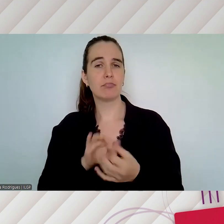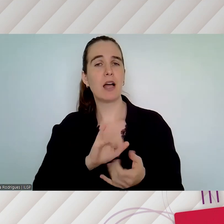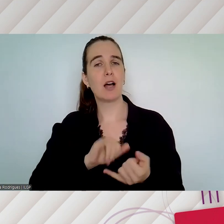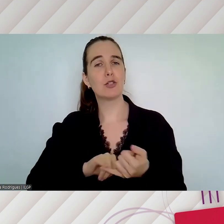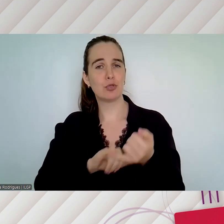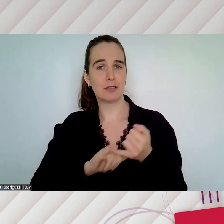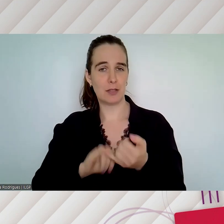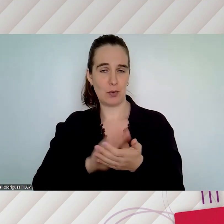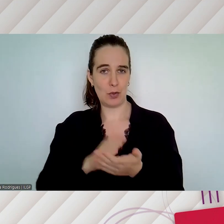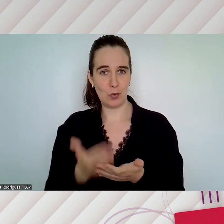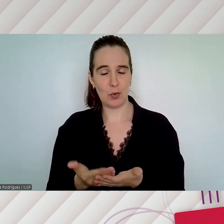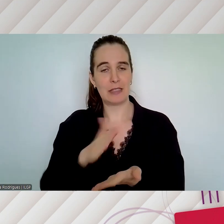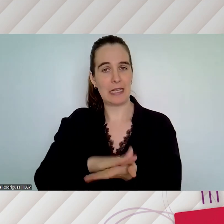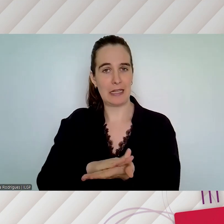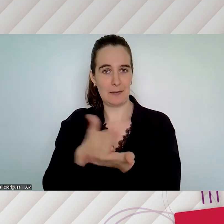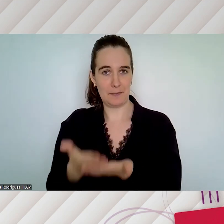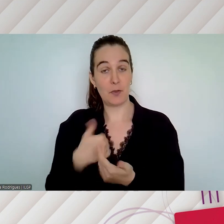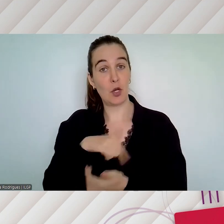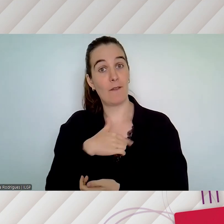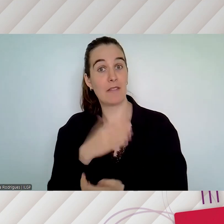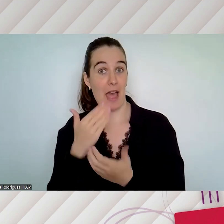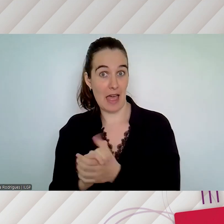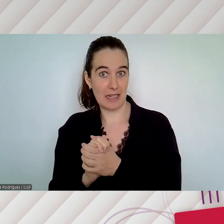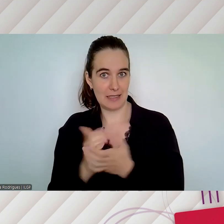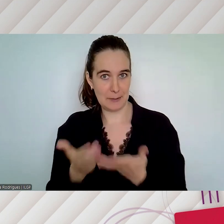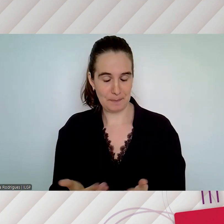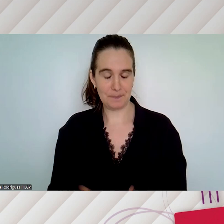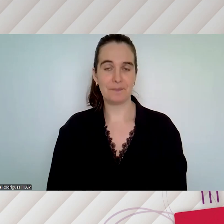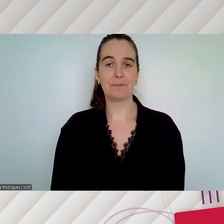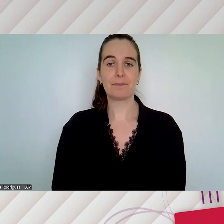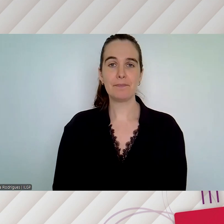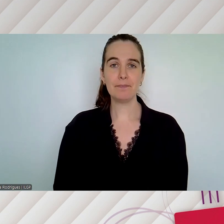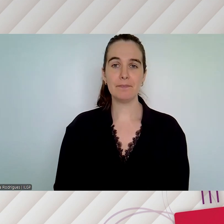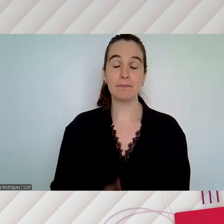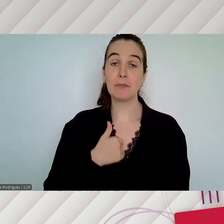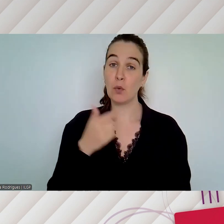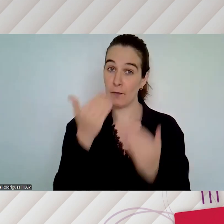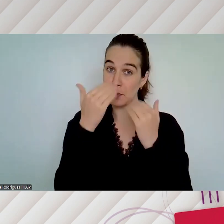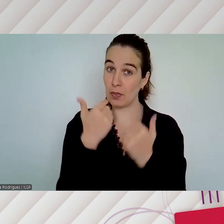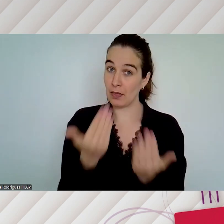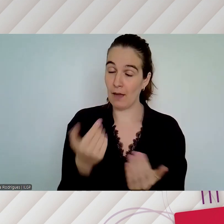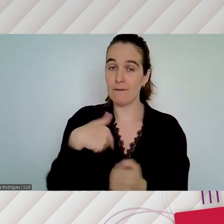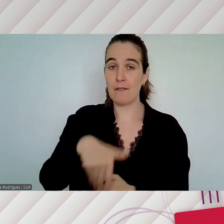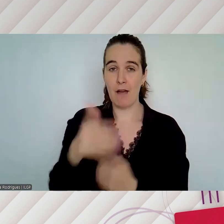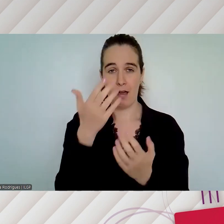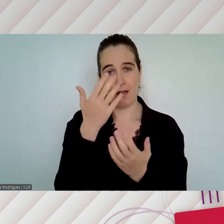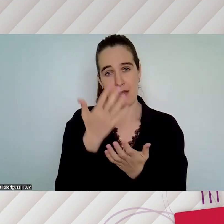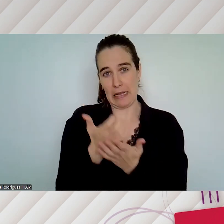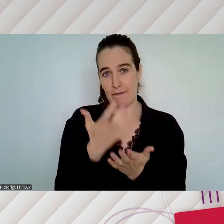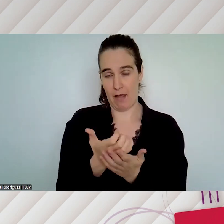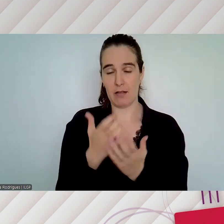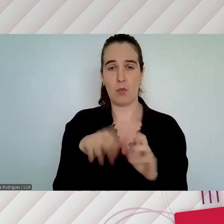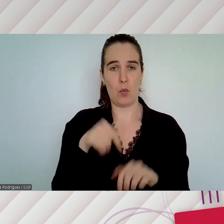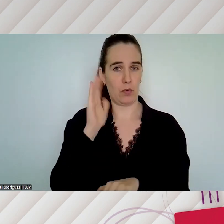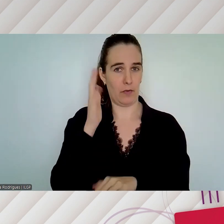Intérpretes de Língua Gestual Portuguesa, a quem agradecemos desde já. Informamos que a sessão será gravada e